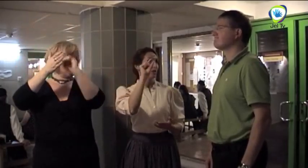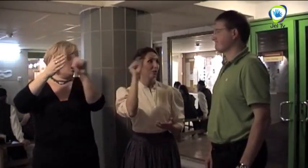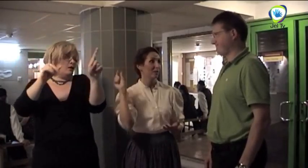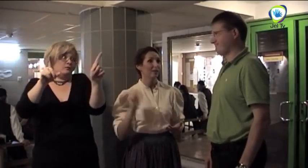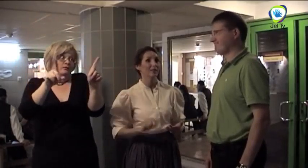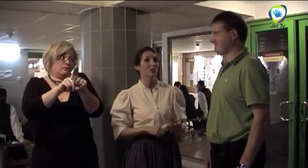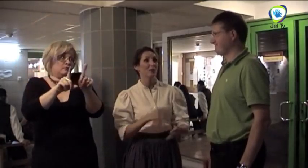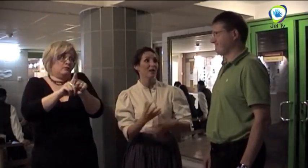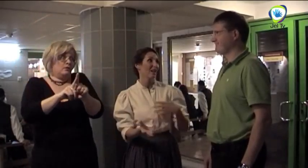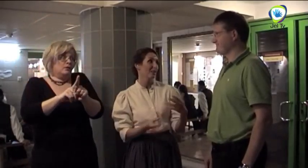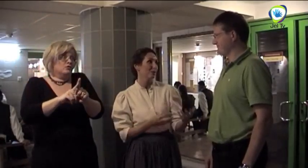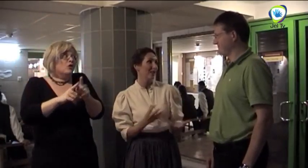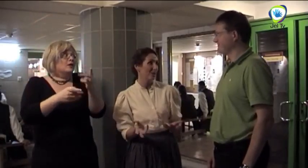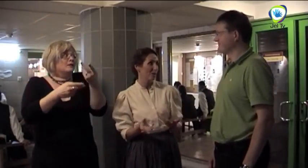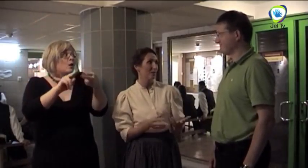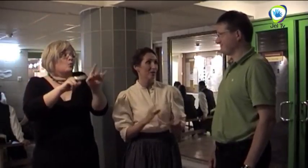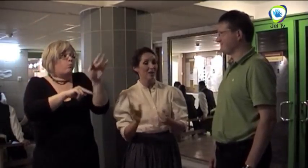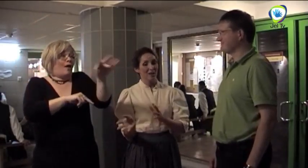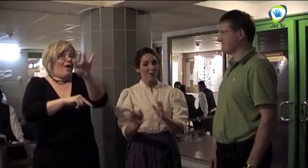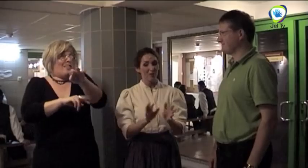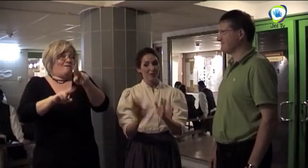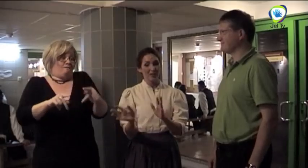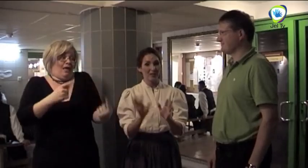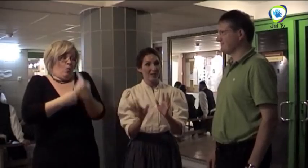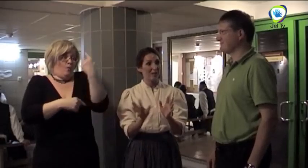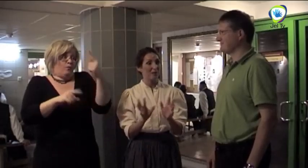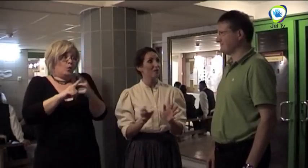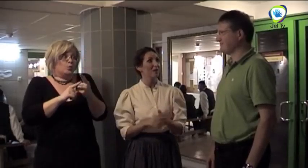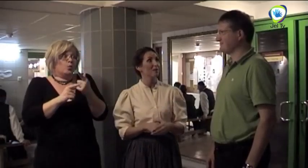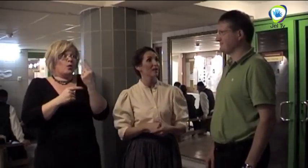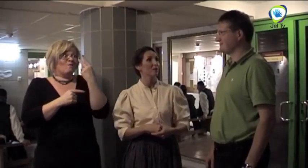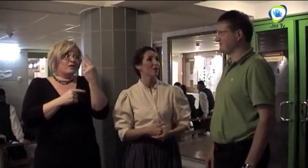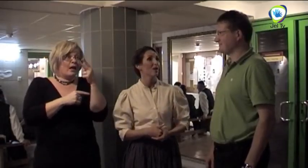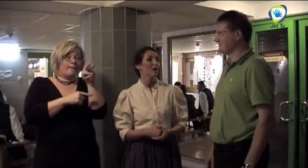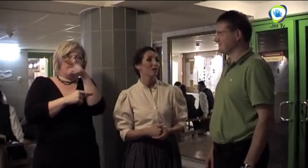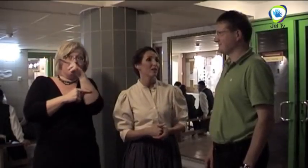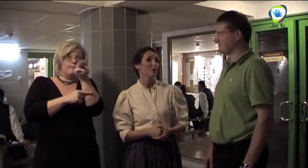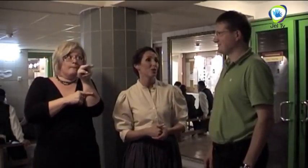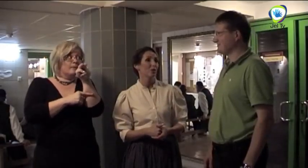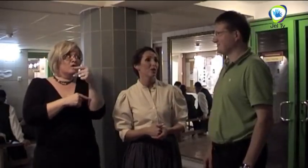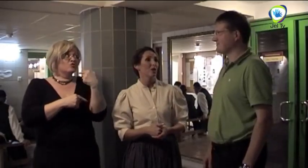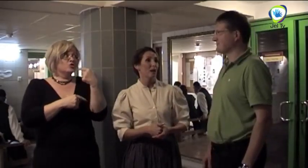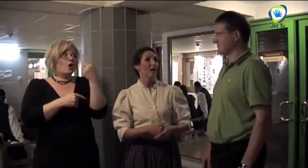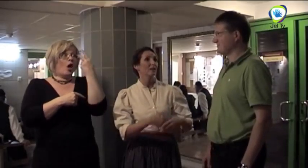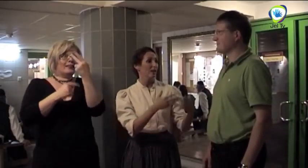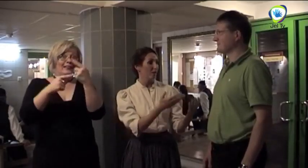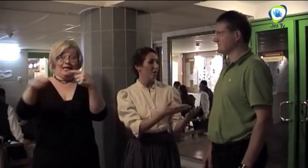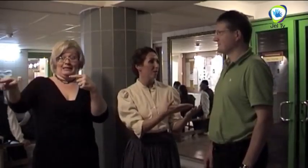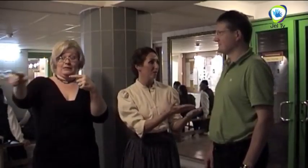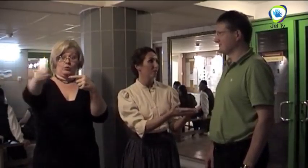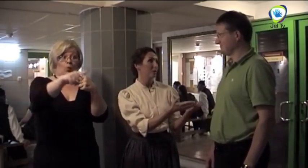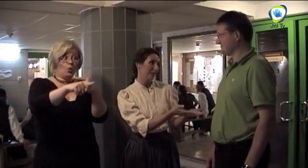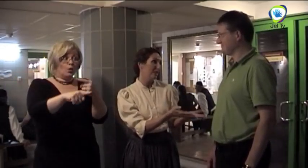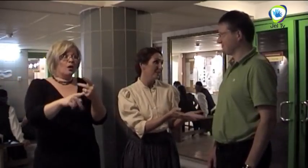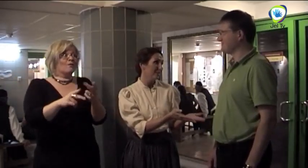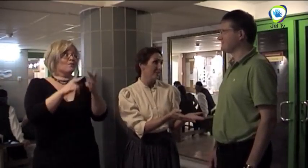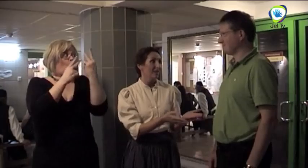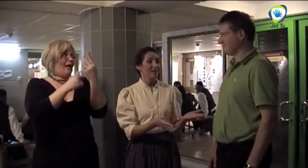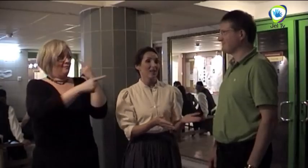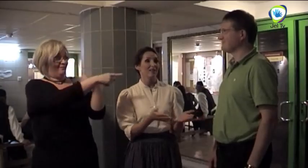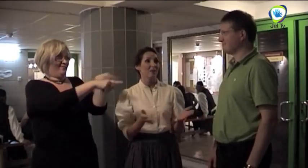felirat magyarul. Tehát ez több helyen látok ilyesmit, hogy két felé megy a film. Szerintem a nézők, pláne a